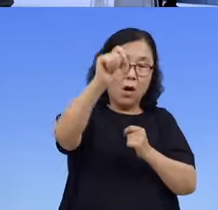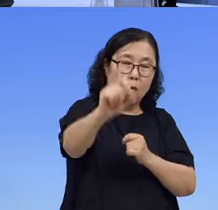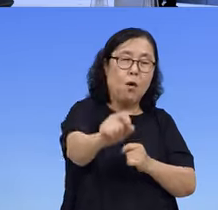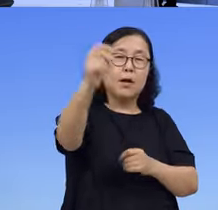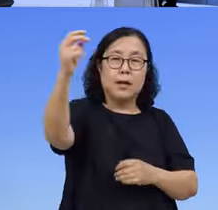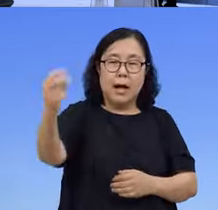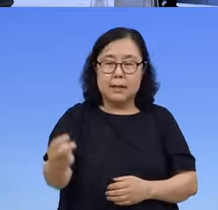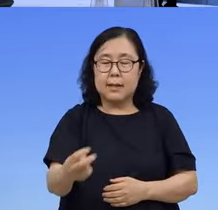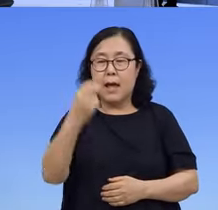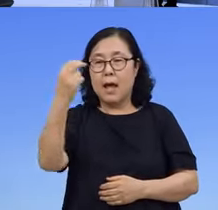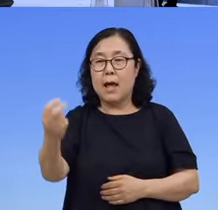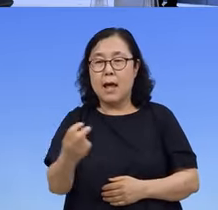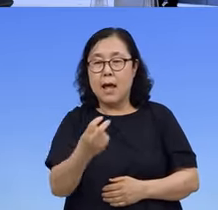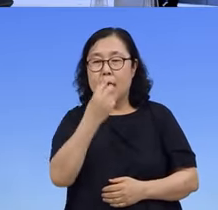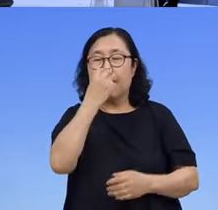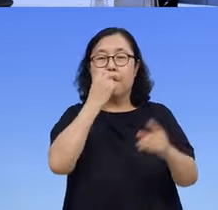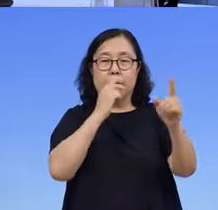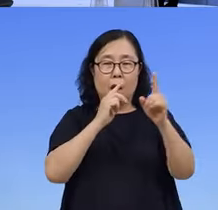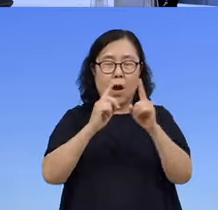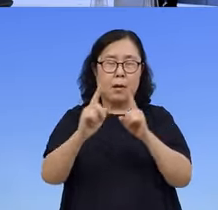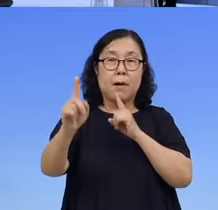영원한 생명 말씀,